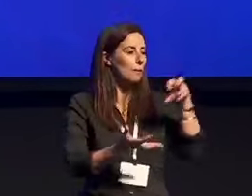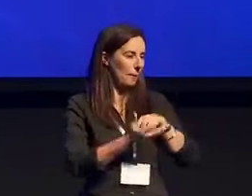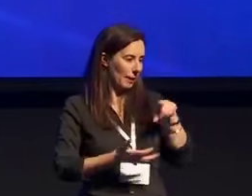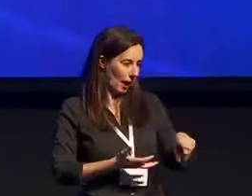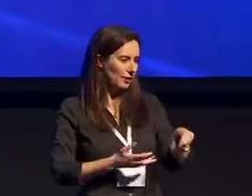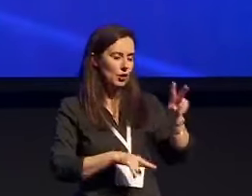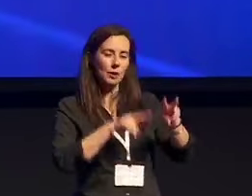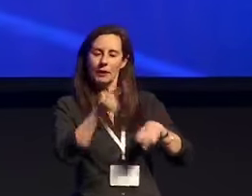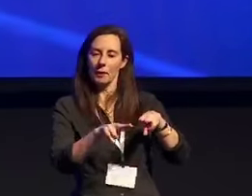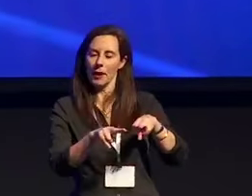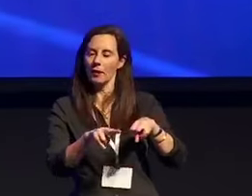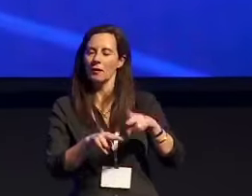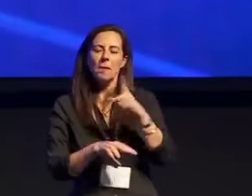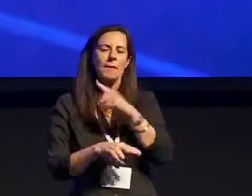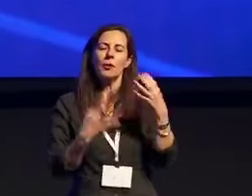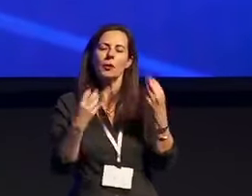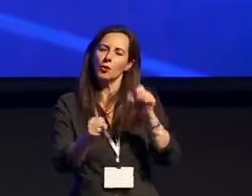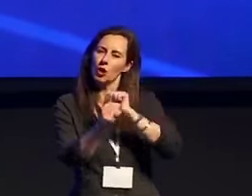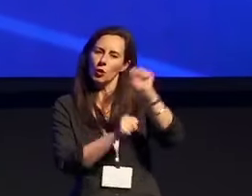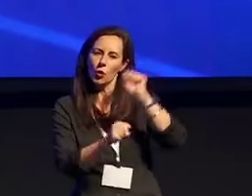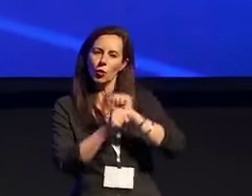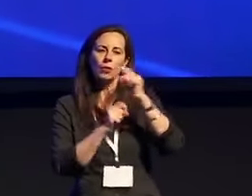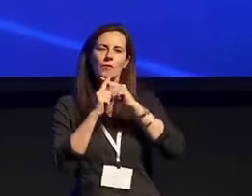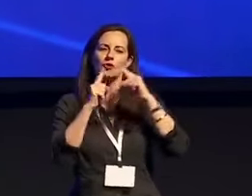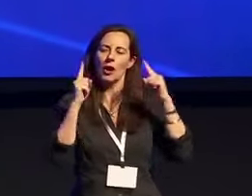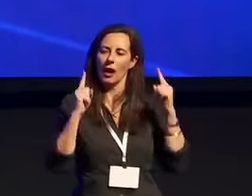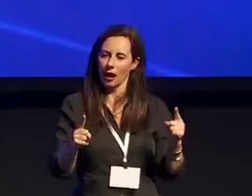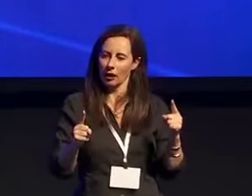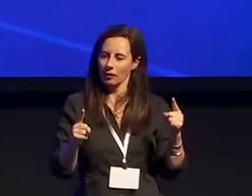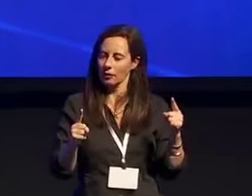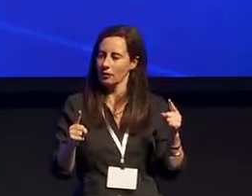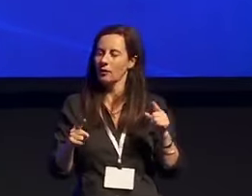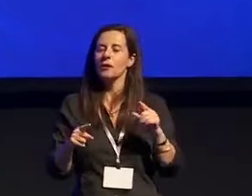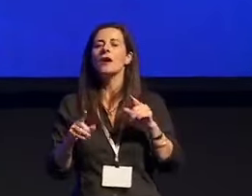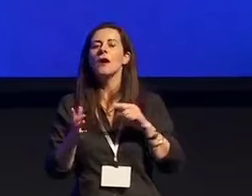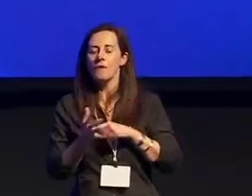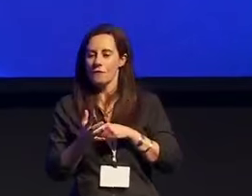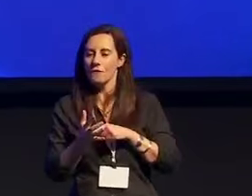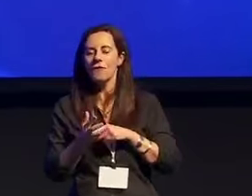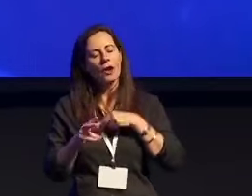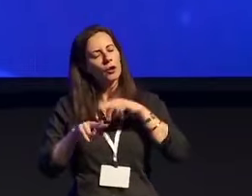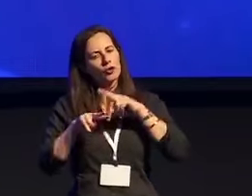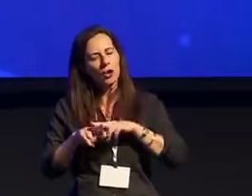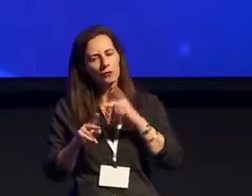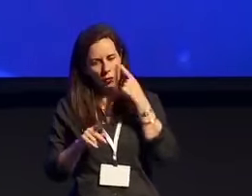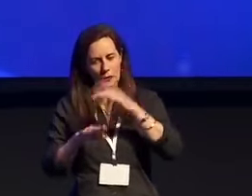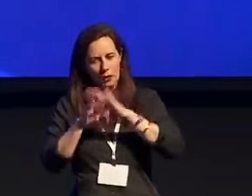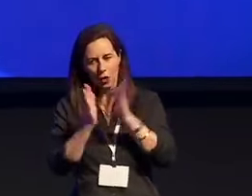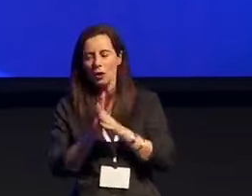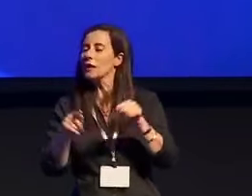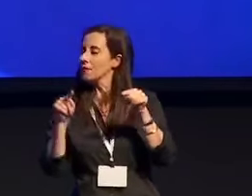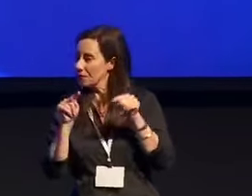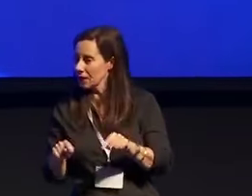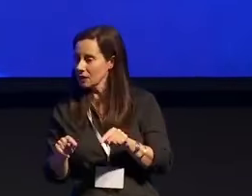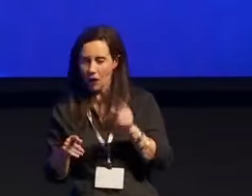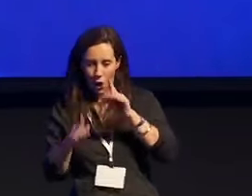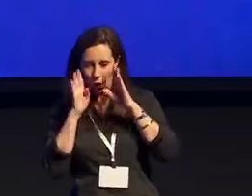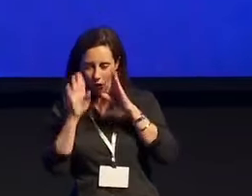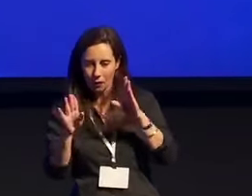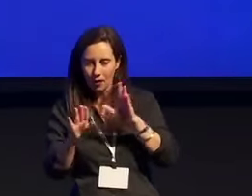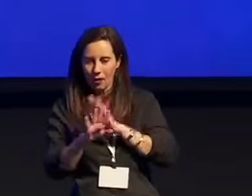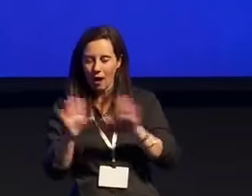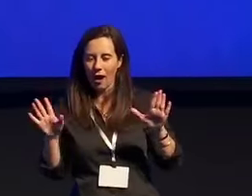התלונות שמטפל במאות רבות של תלונות בשנה ושומר אותנו עם האצבע על הדופק. וזה, לא תאמינו,